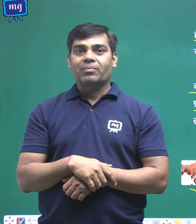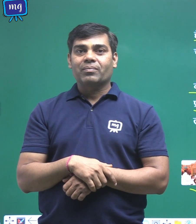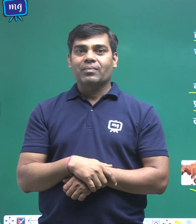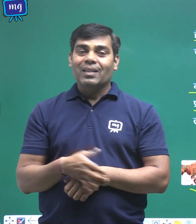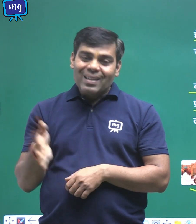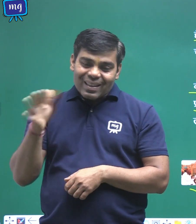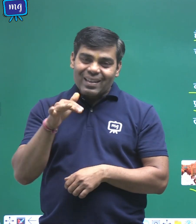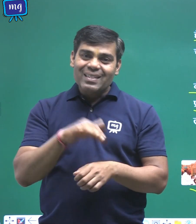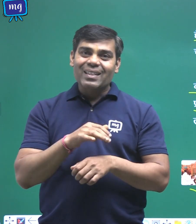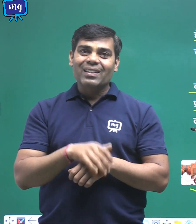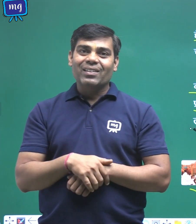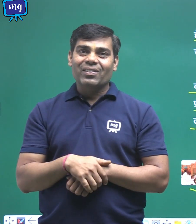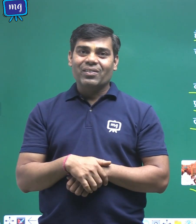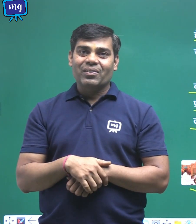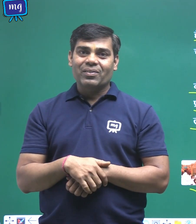तरह से